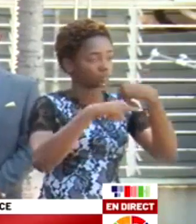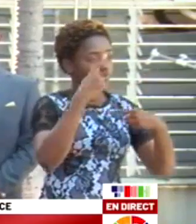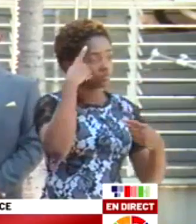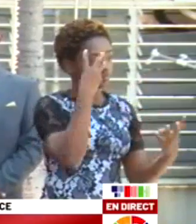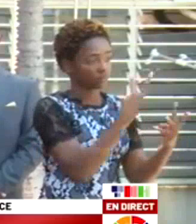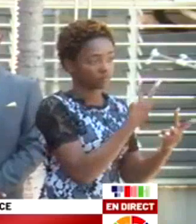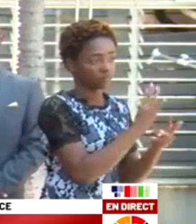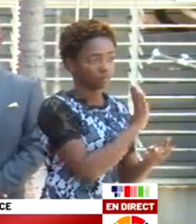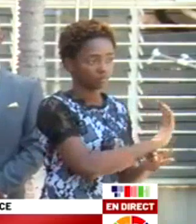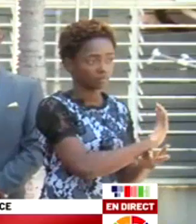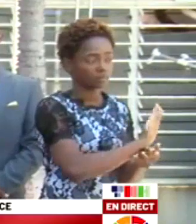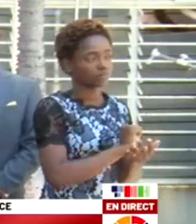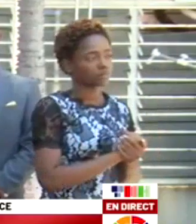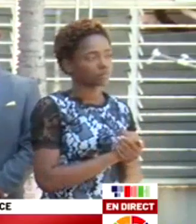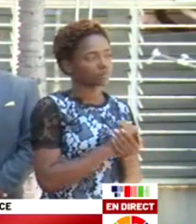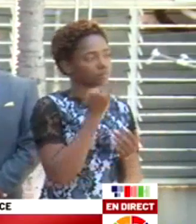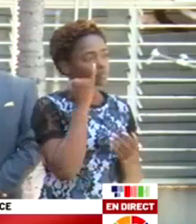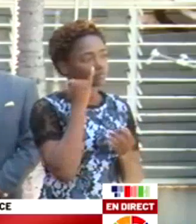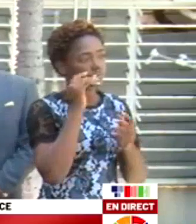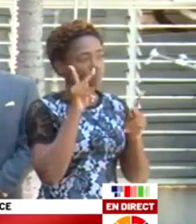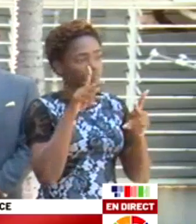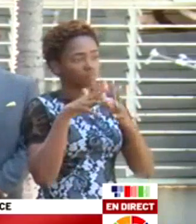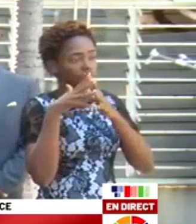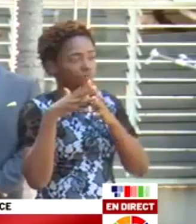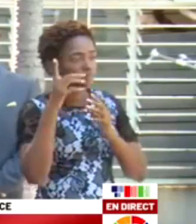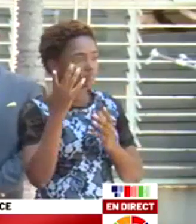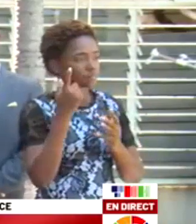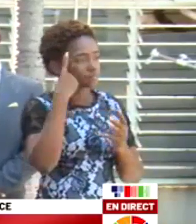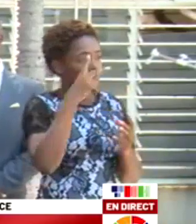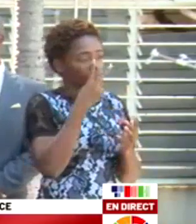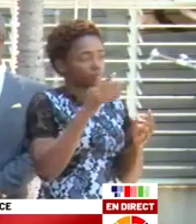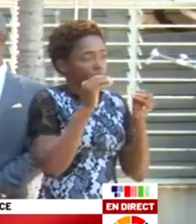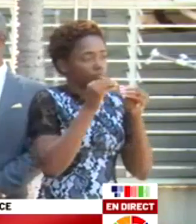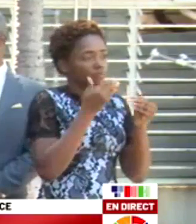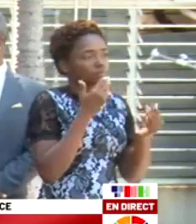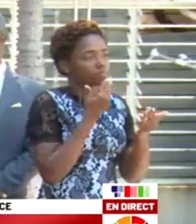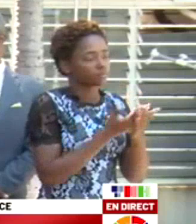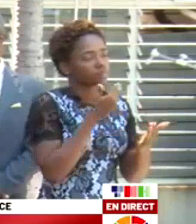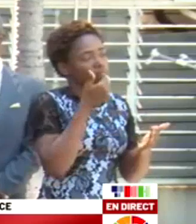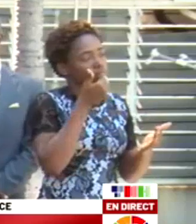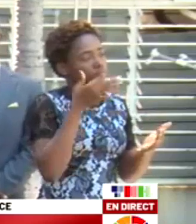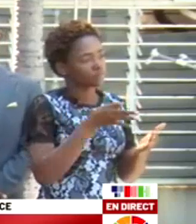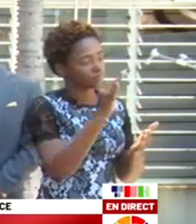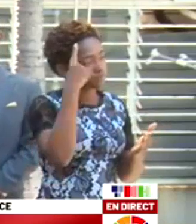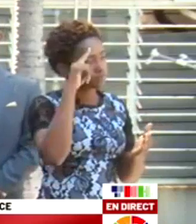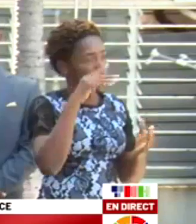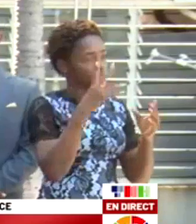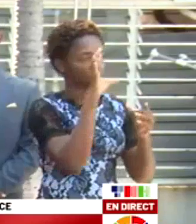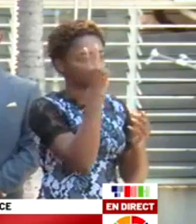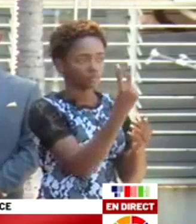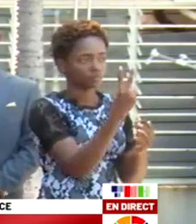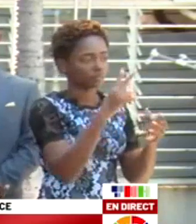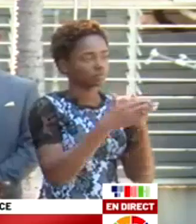dans le pays. Et si c'est des étrangers qui sont, pour nous, qui plus bon manière, deux pays qui mettent tête ensemble pour nous